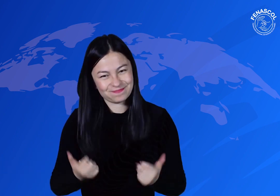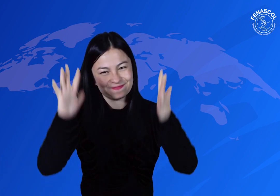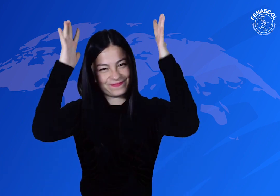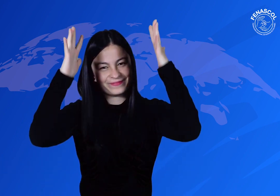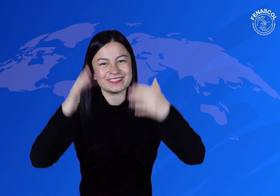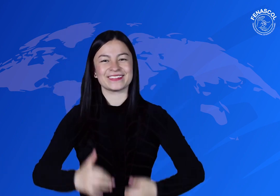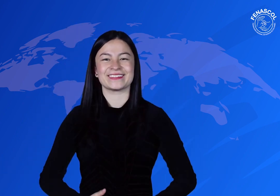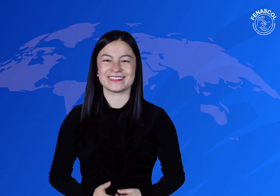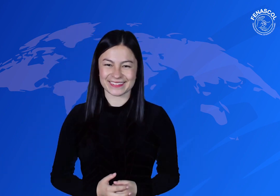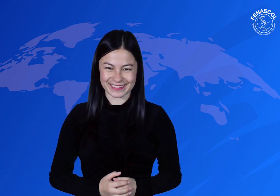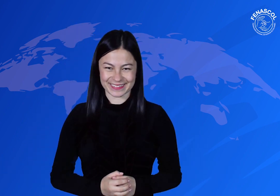celebración.